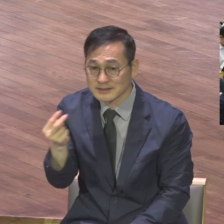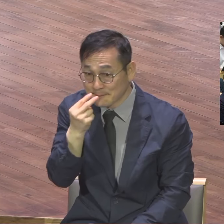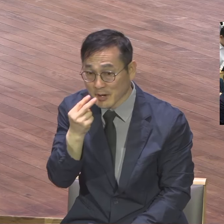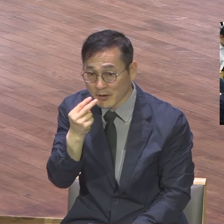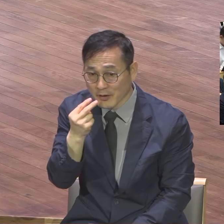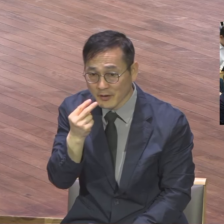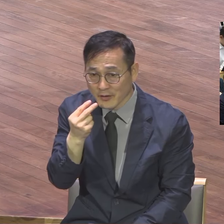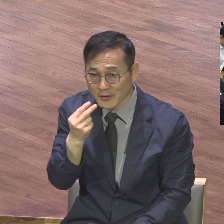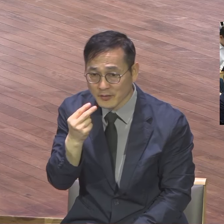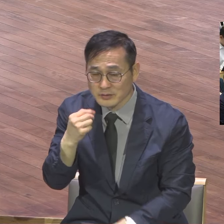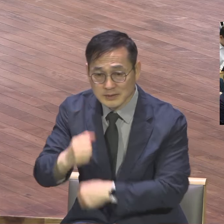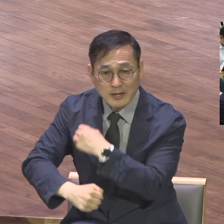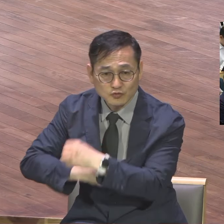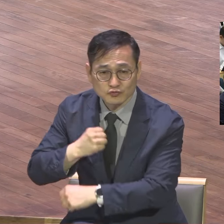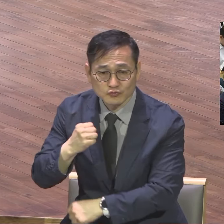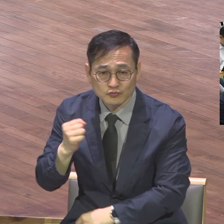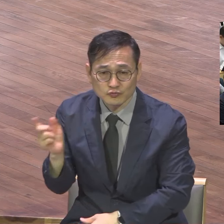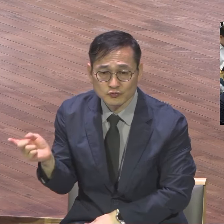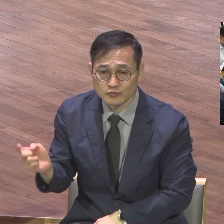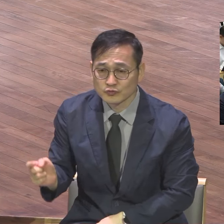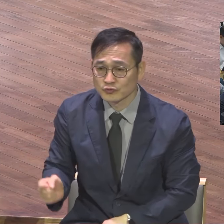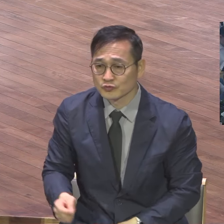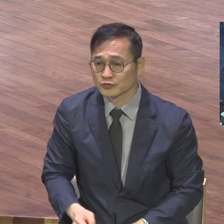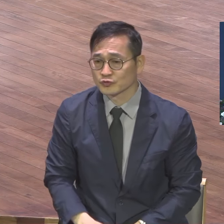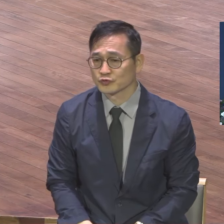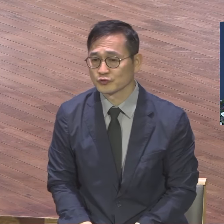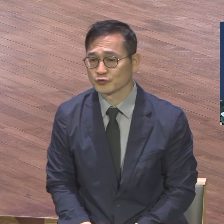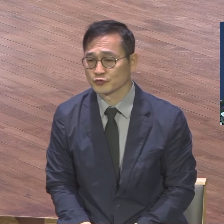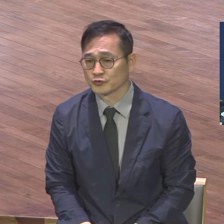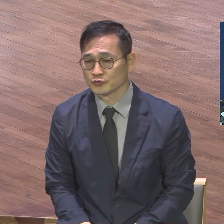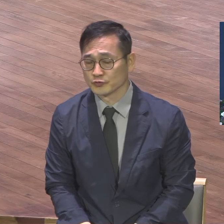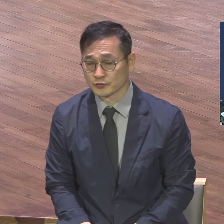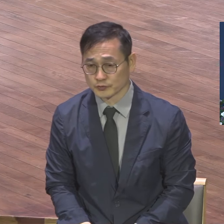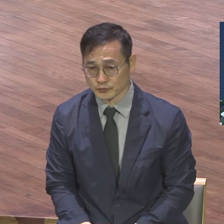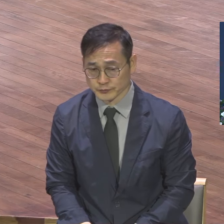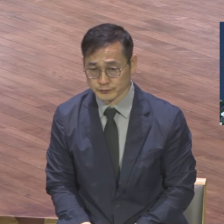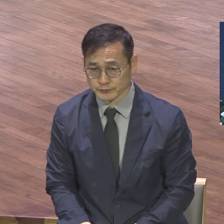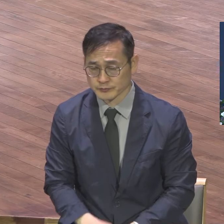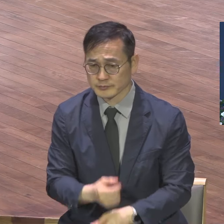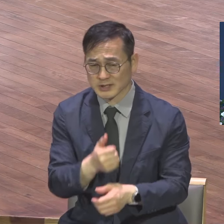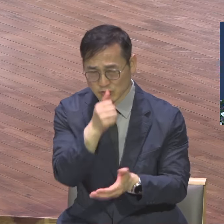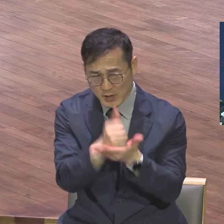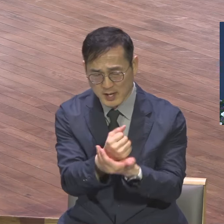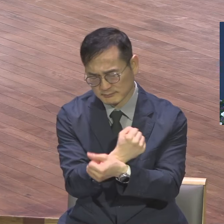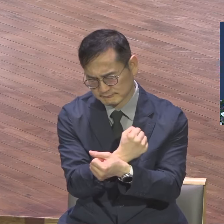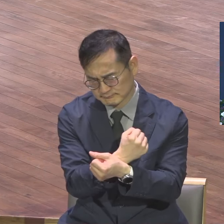해방. 자유 누림. 완전히 해방시켜준.